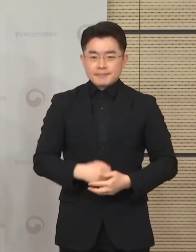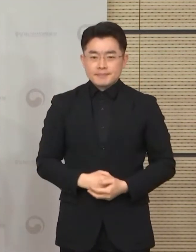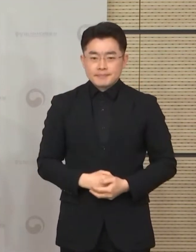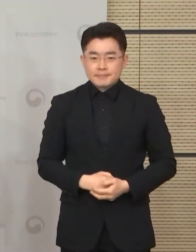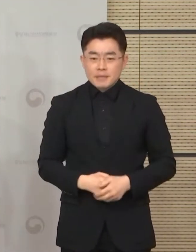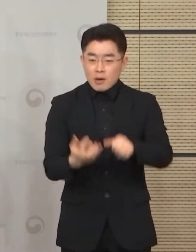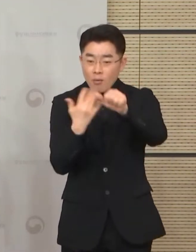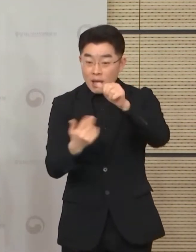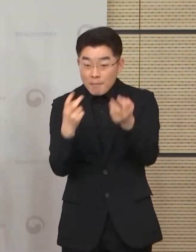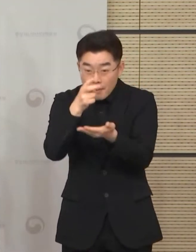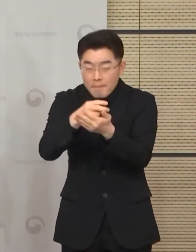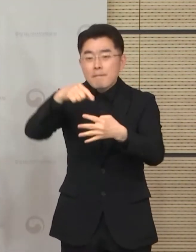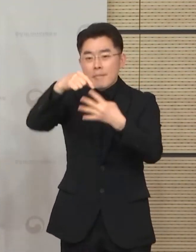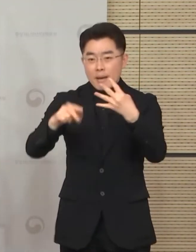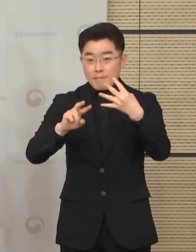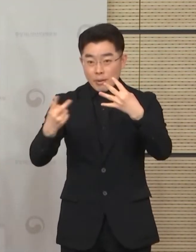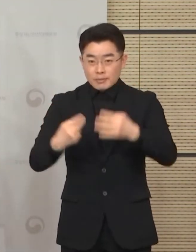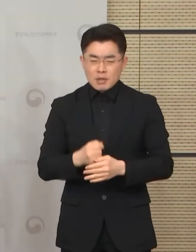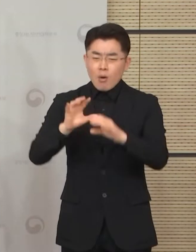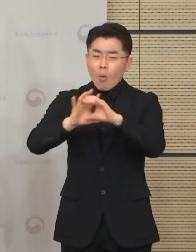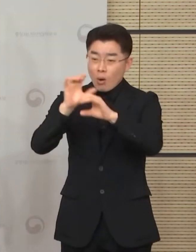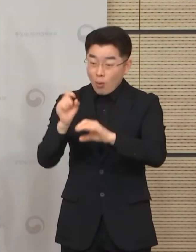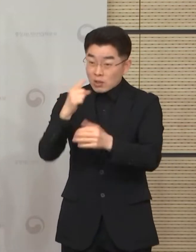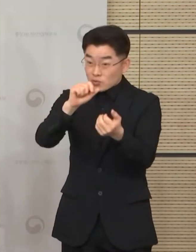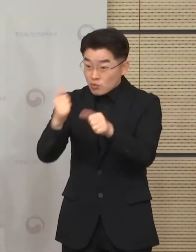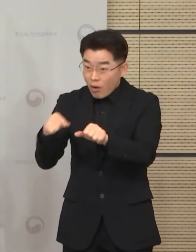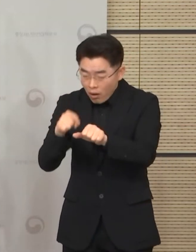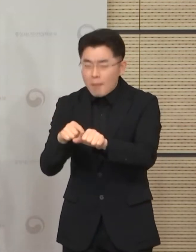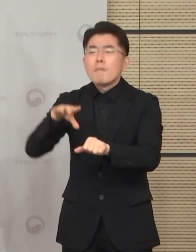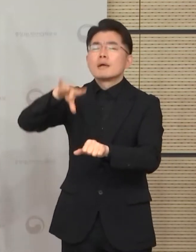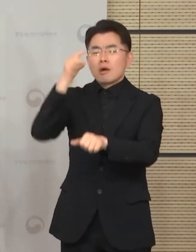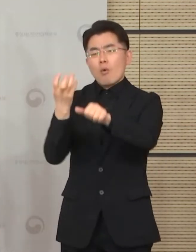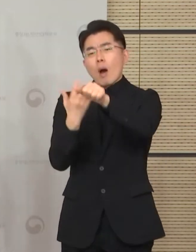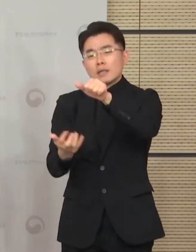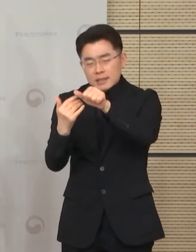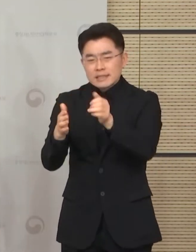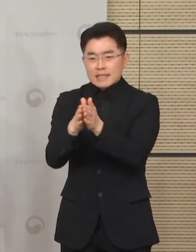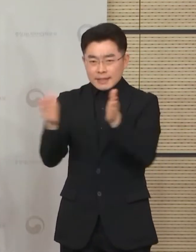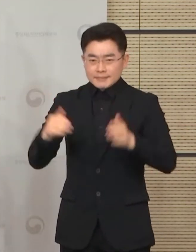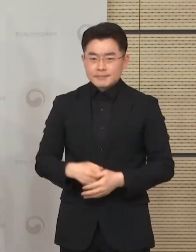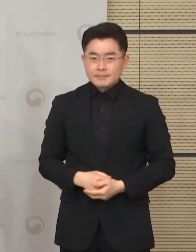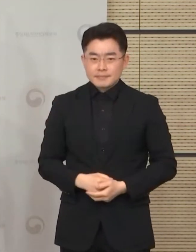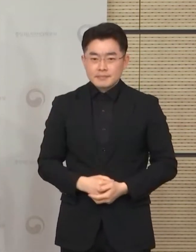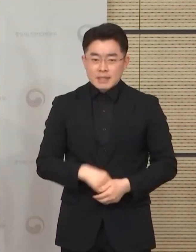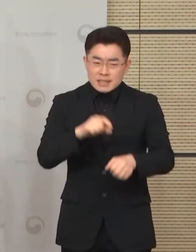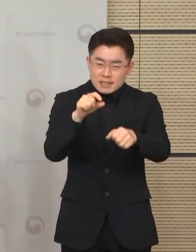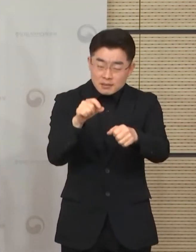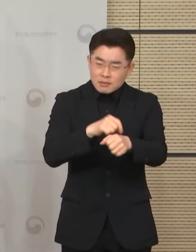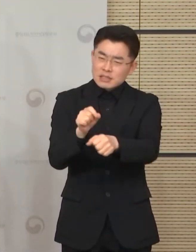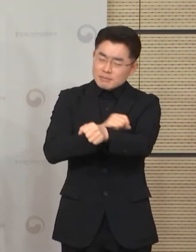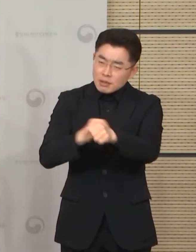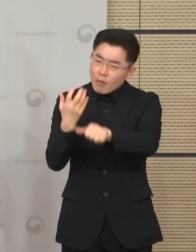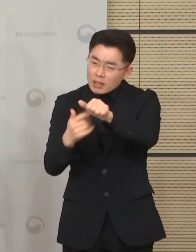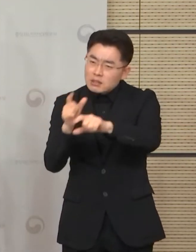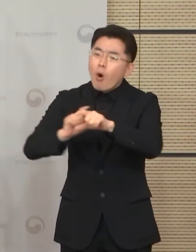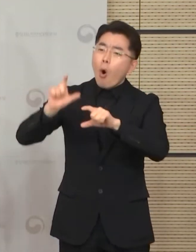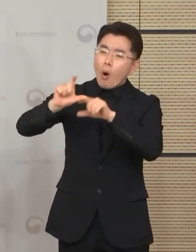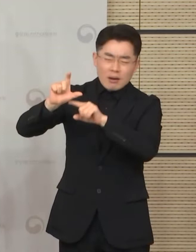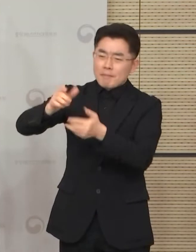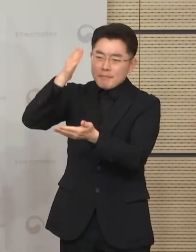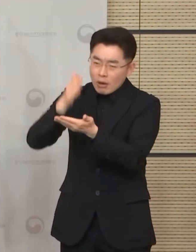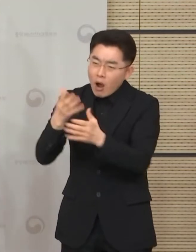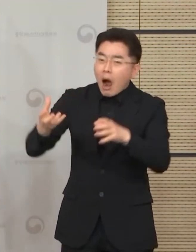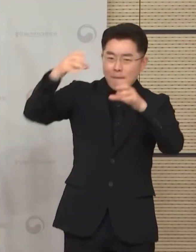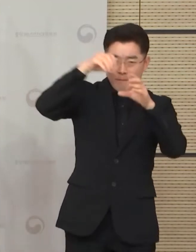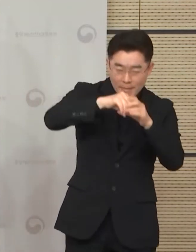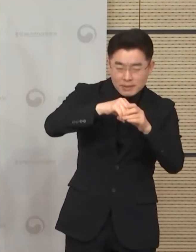장미 지침 개정에 따라 코로나 사망자 의 섬 화장을 위해 별도로 운영하던 특별 회차를 줄이고 정규